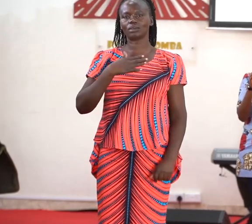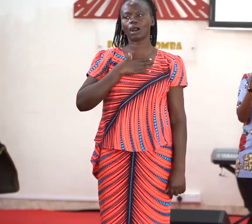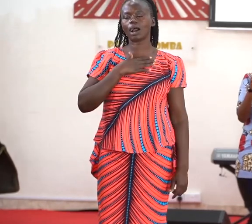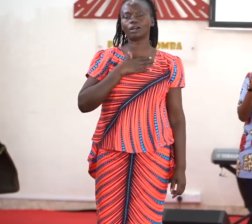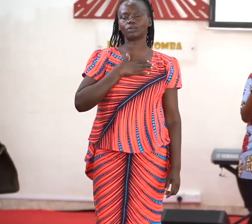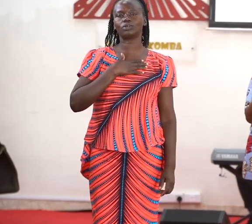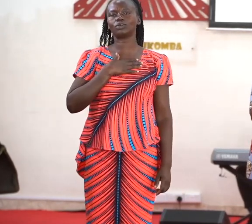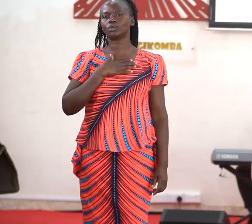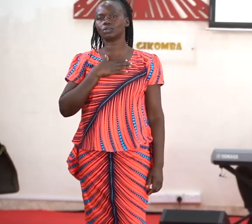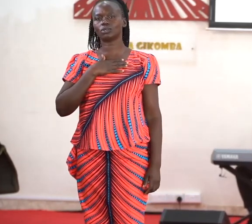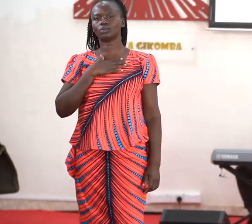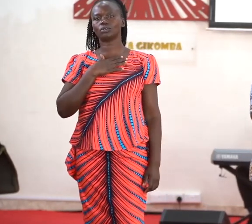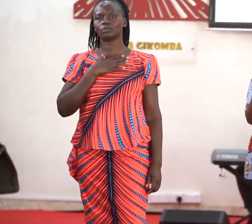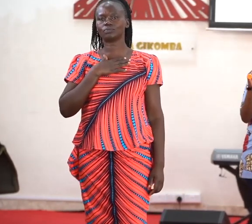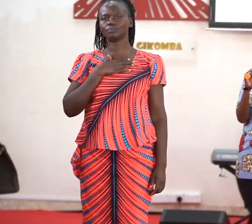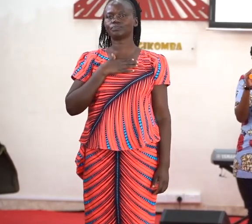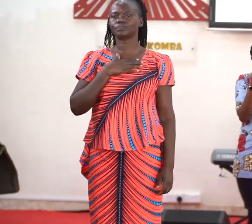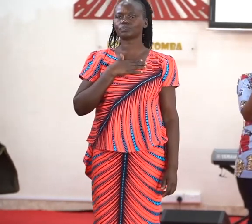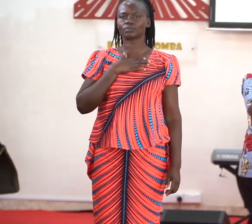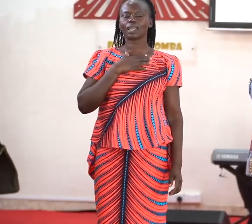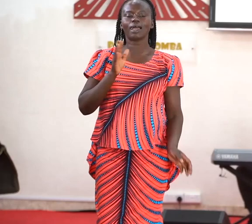Mwokozi wangu.